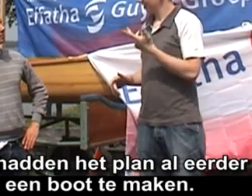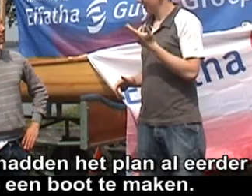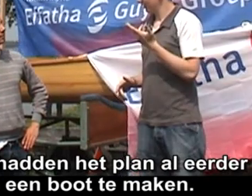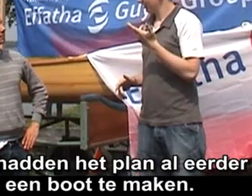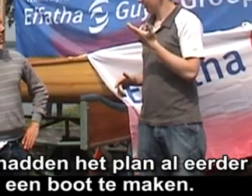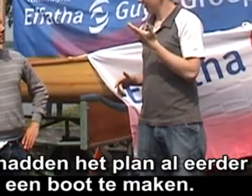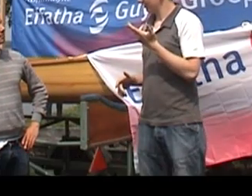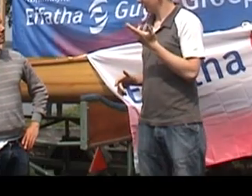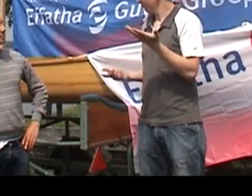eerder om een boot te maken.